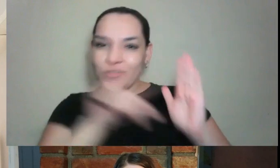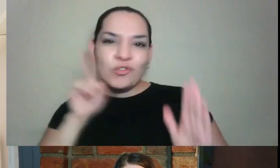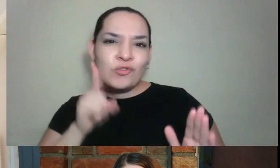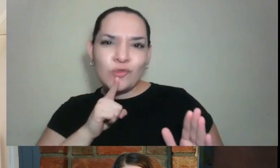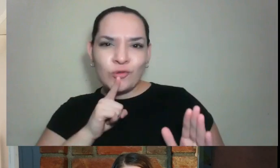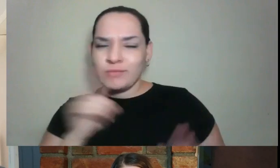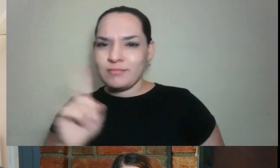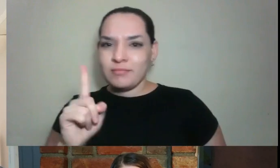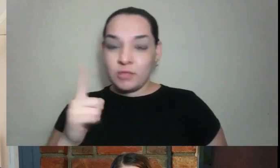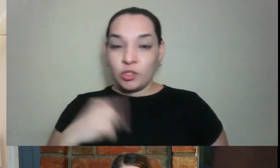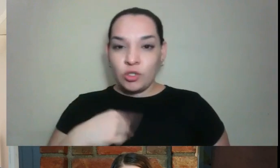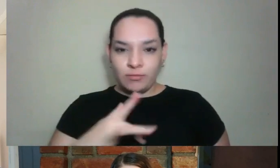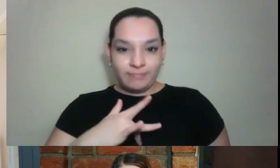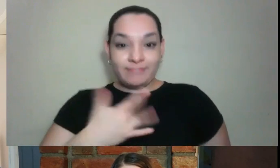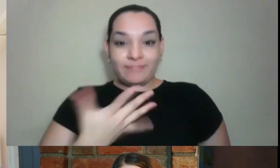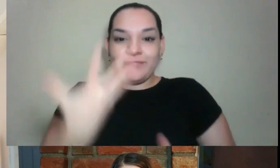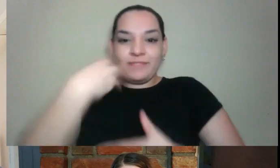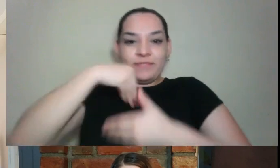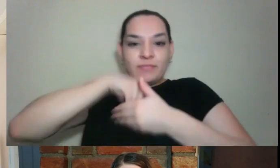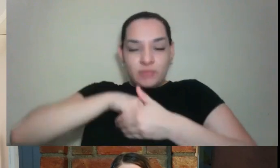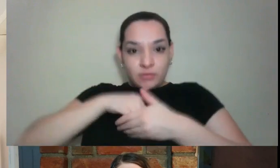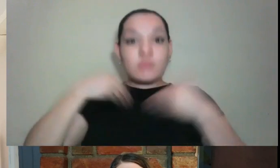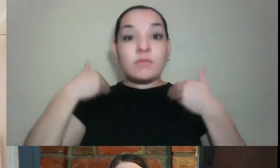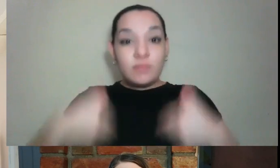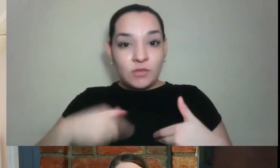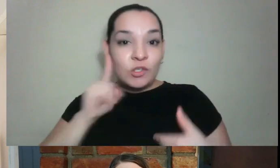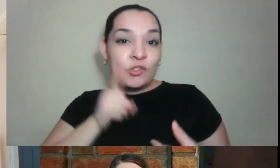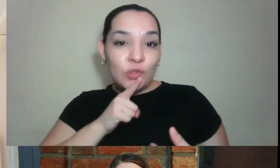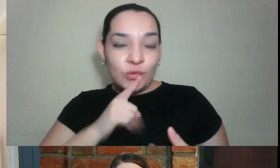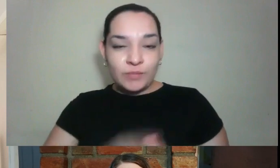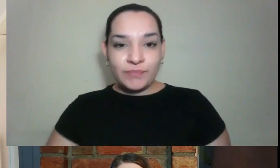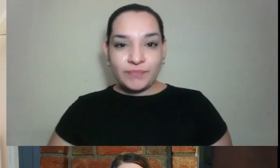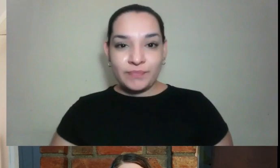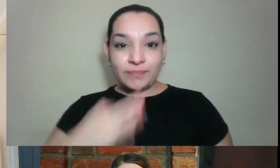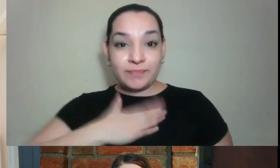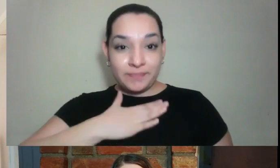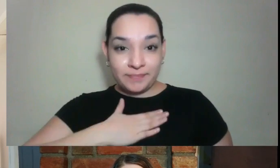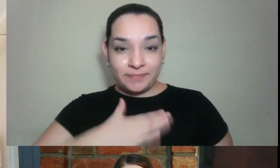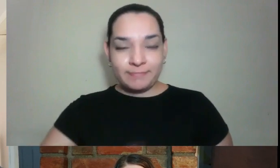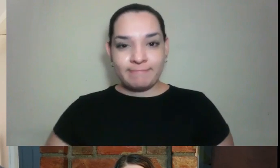sordo, más allá de lo que yo siento sobre mí.